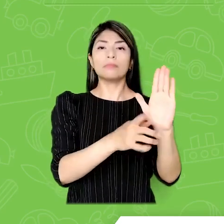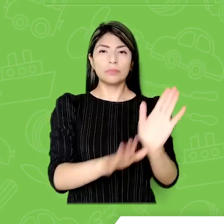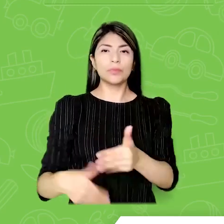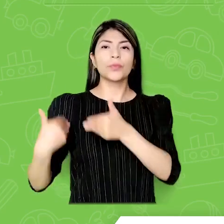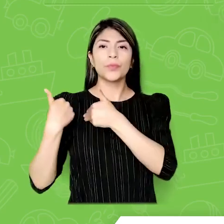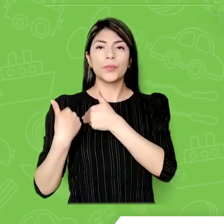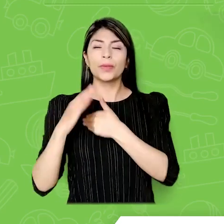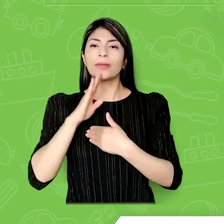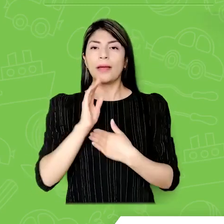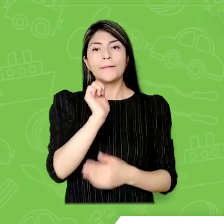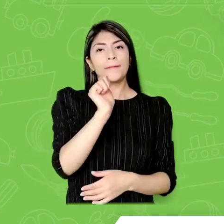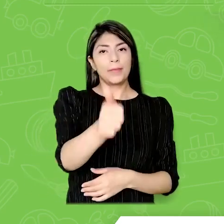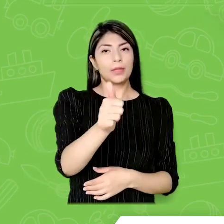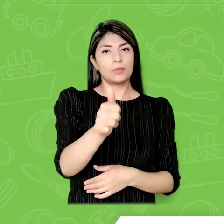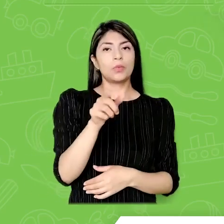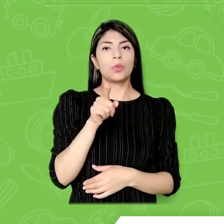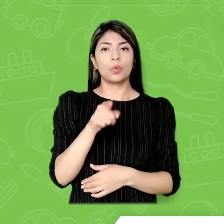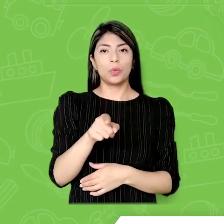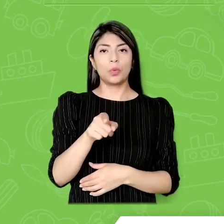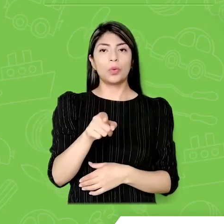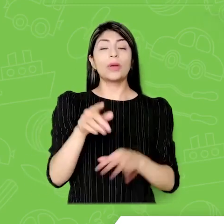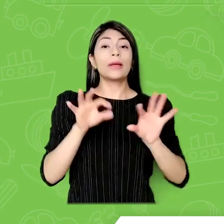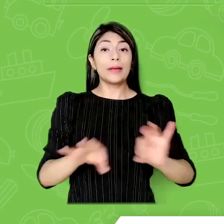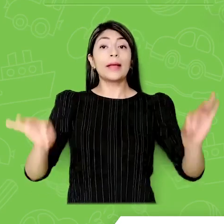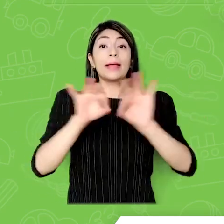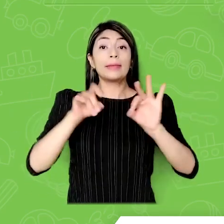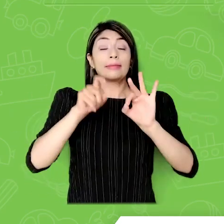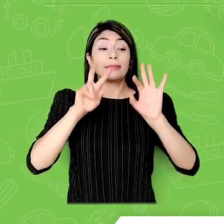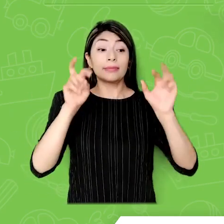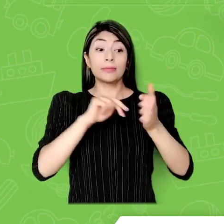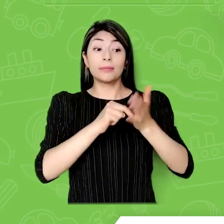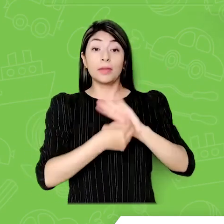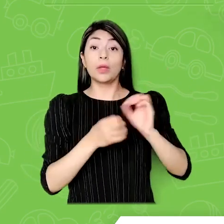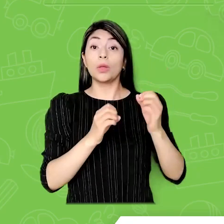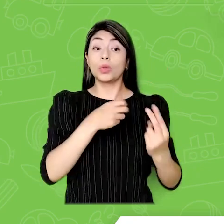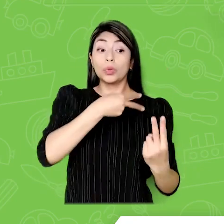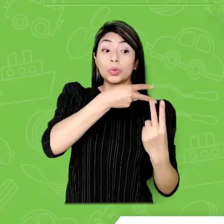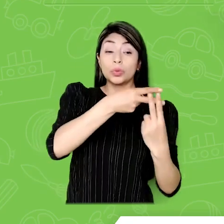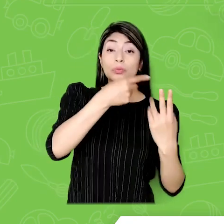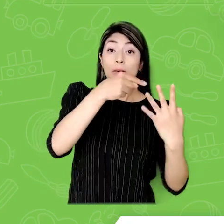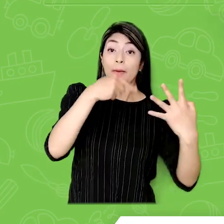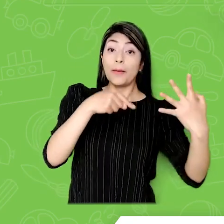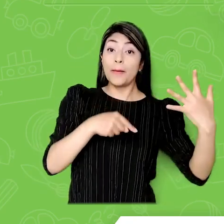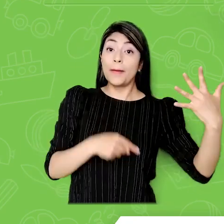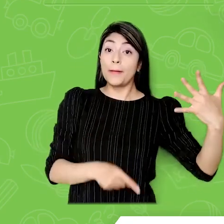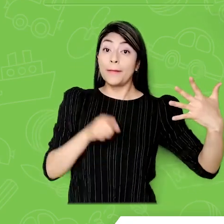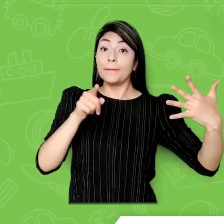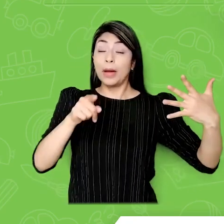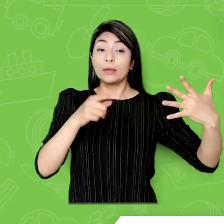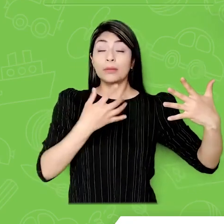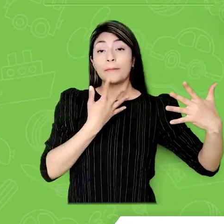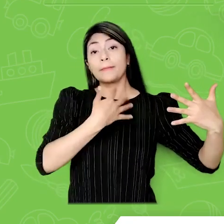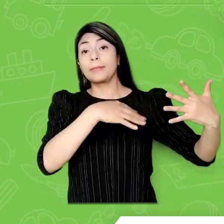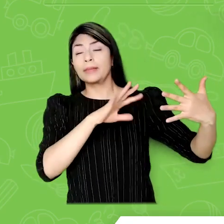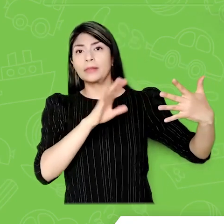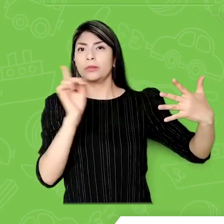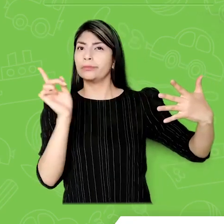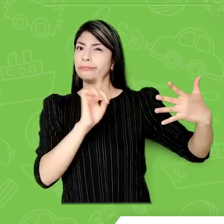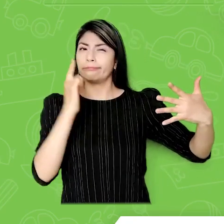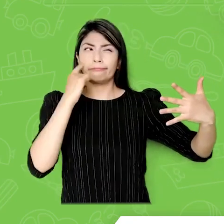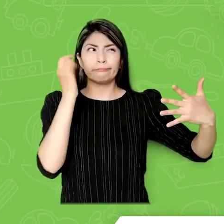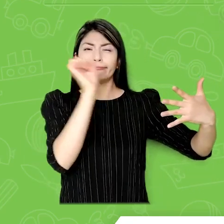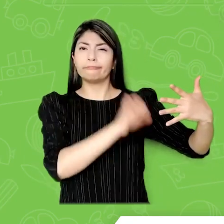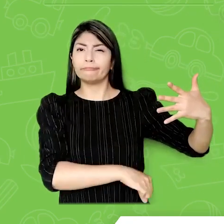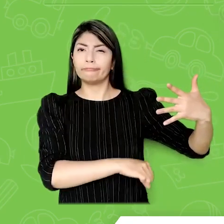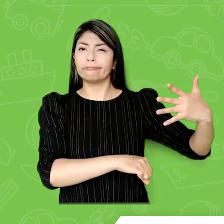en los numerales anteriores de los requisitos de participación será impedimento para tomar posesión del cargo.